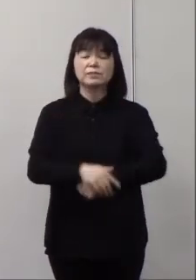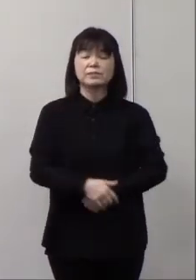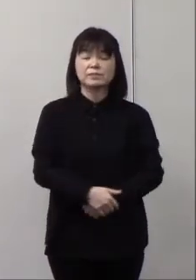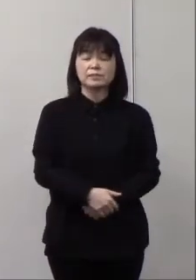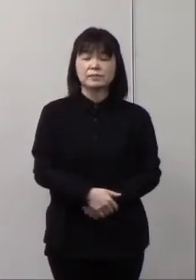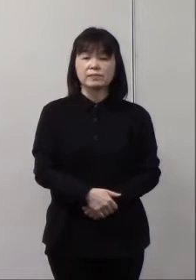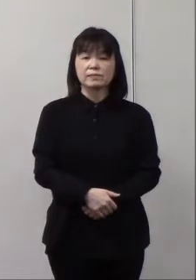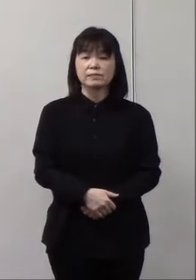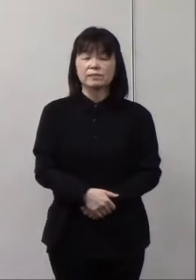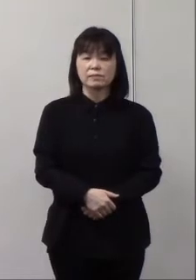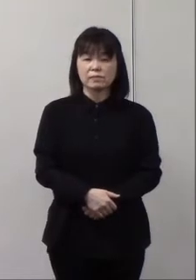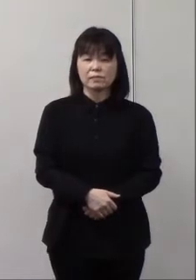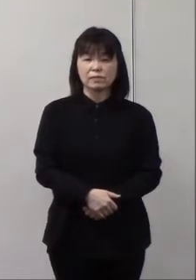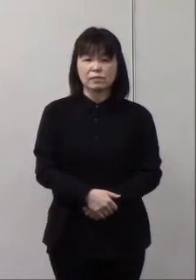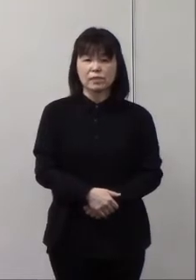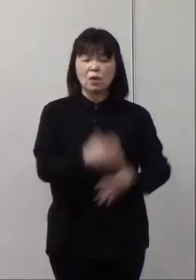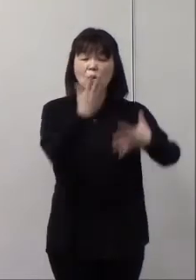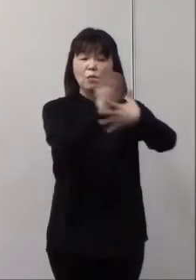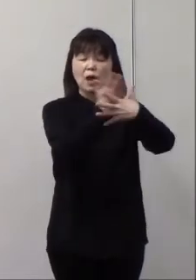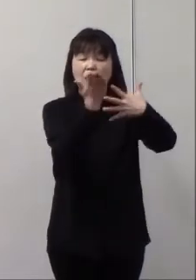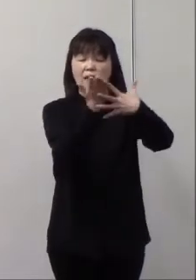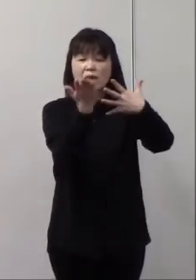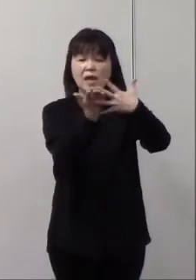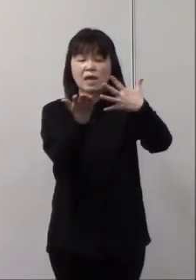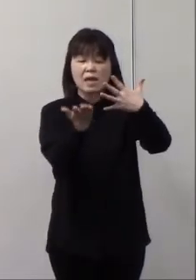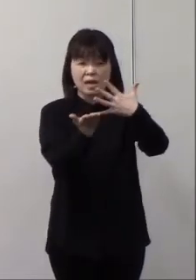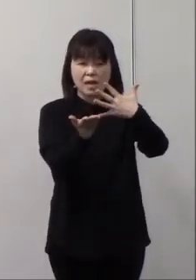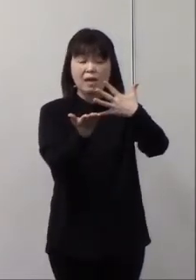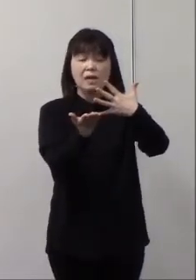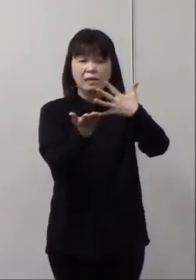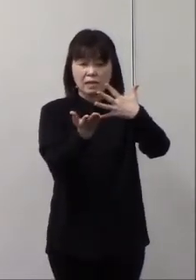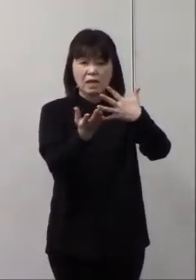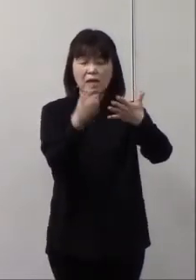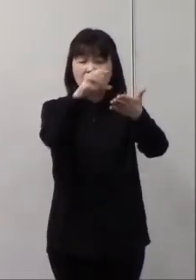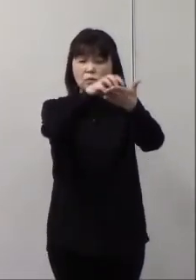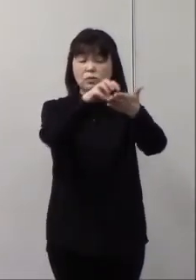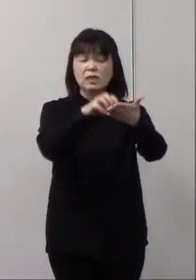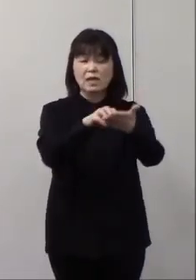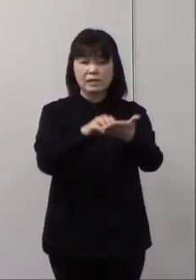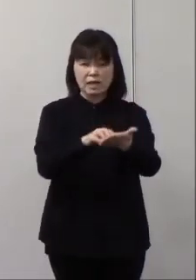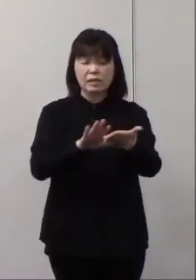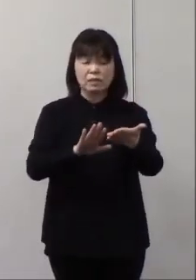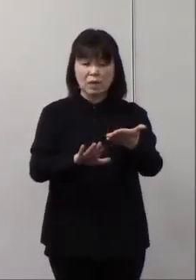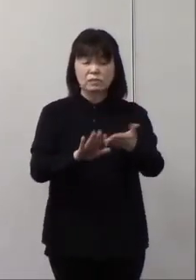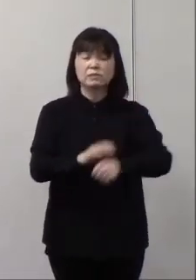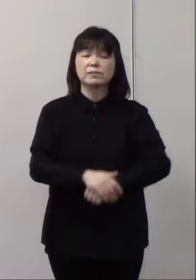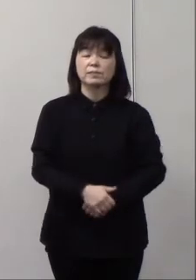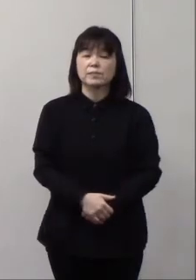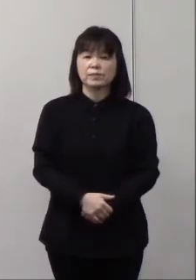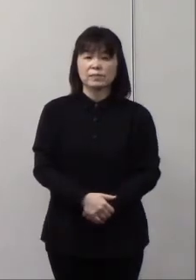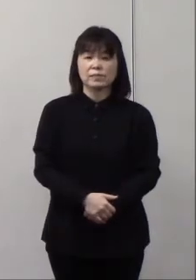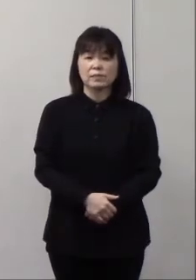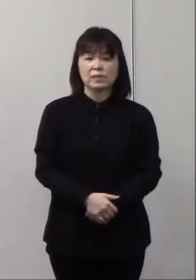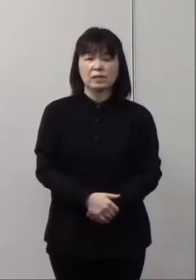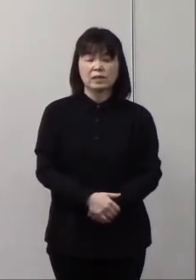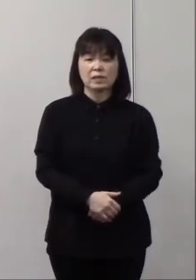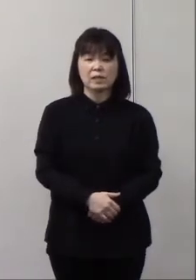ものを項目別に、所管課別に書いております。で最初に括弧